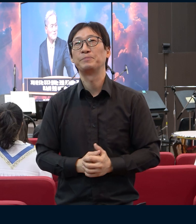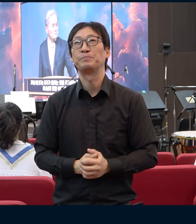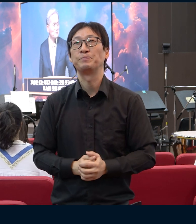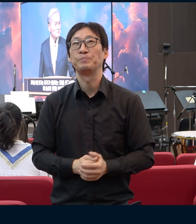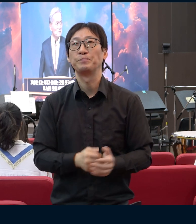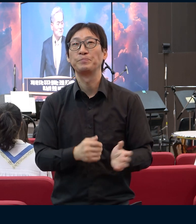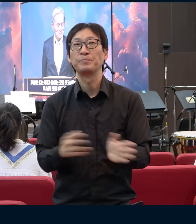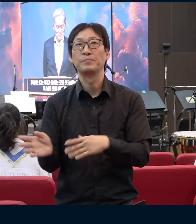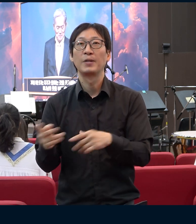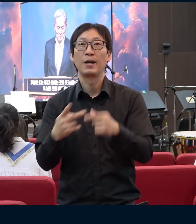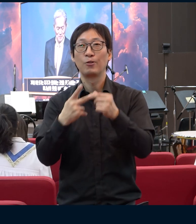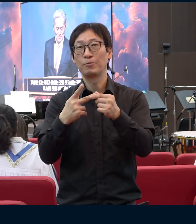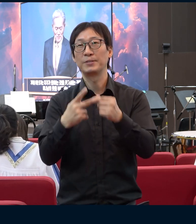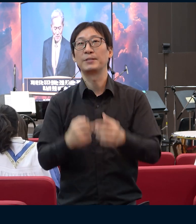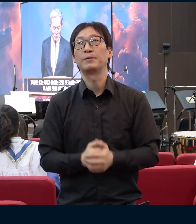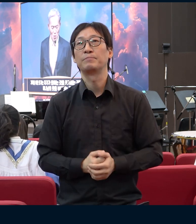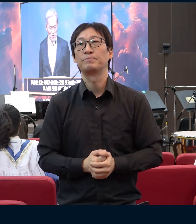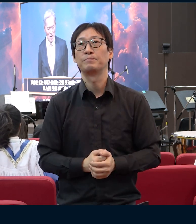두 번째,